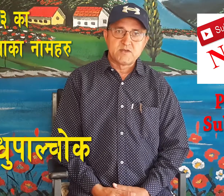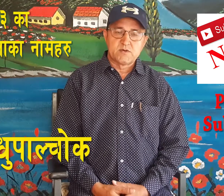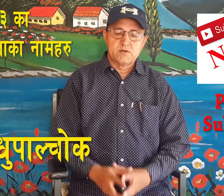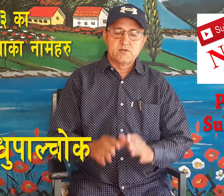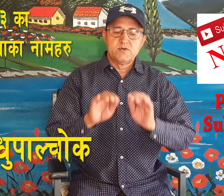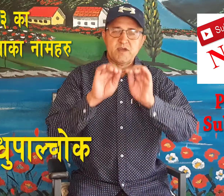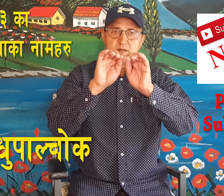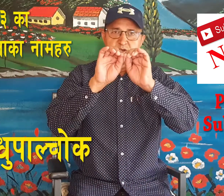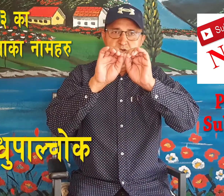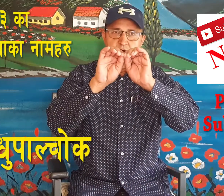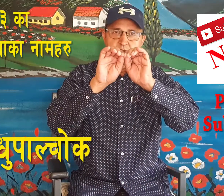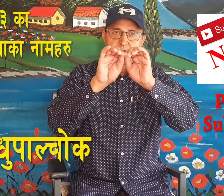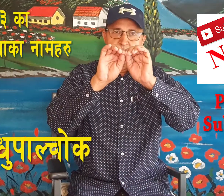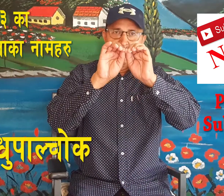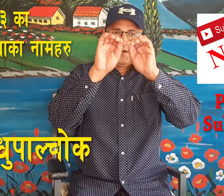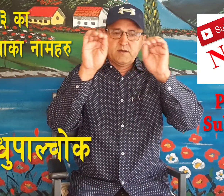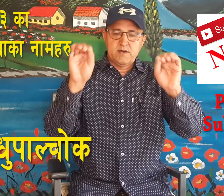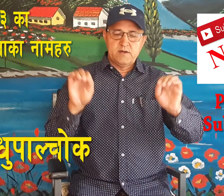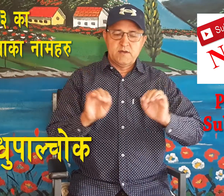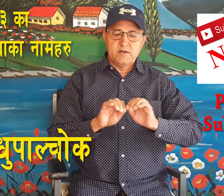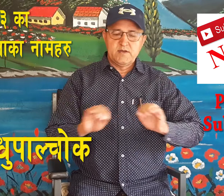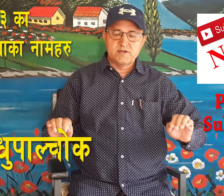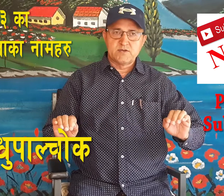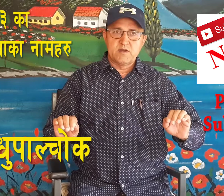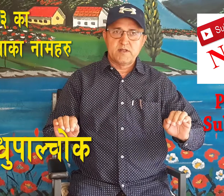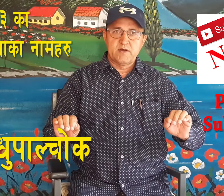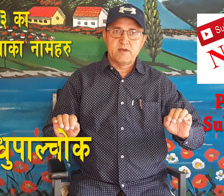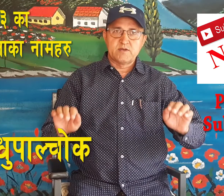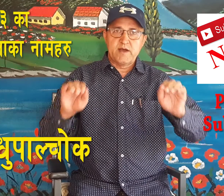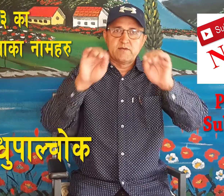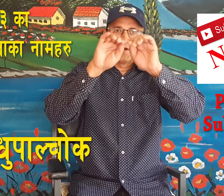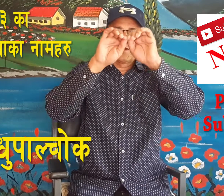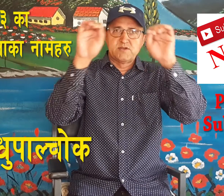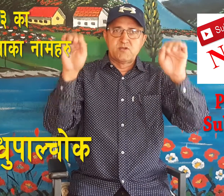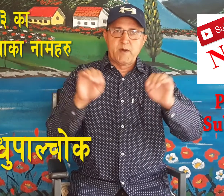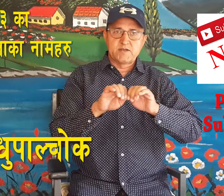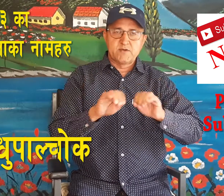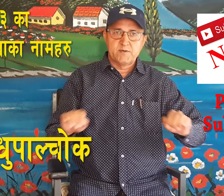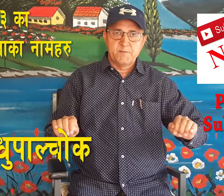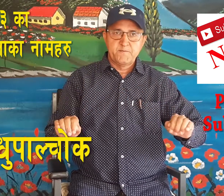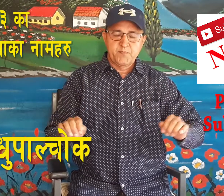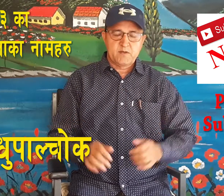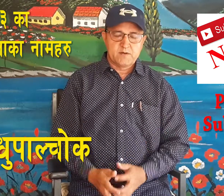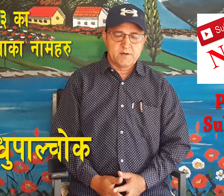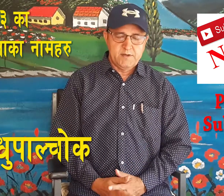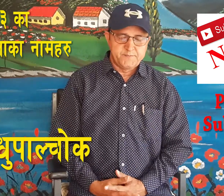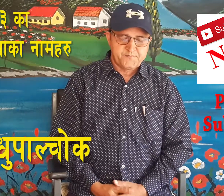सिन्धुपाल्चोक दुईटै हातमा स गर्ने र यस्तो सङ्केत गर्ने, यस्तो खालको गेट सिन्धुपाल्चोक गर्ने।